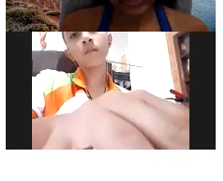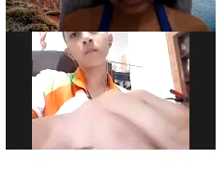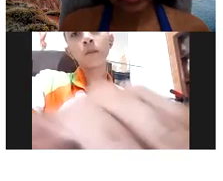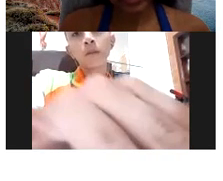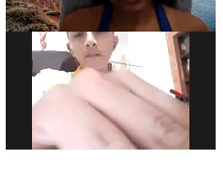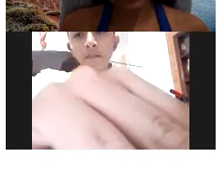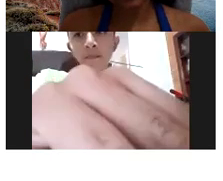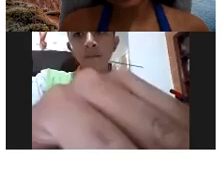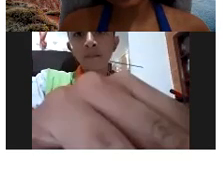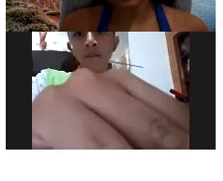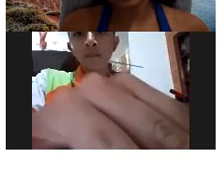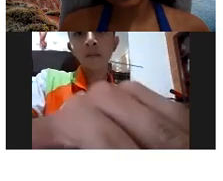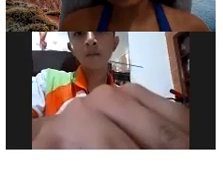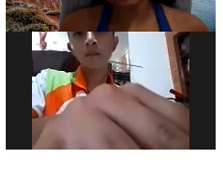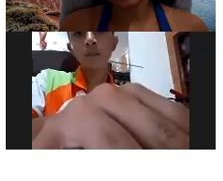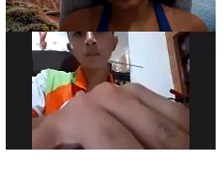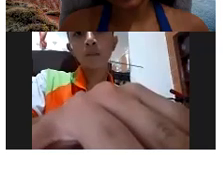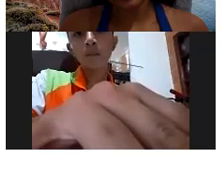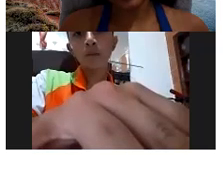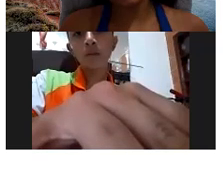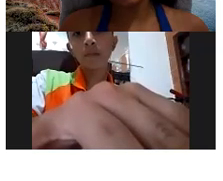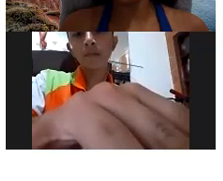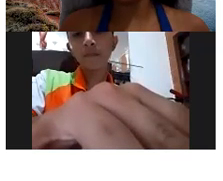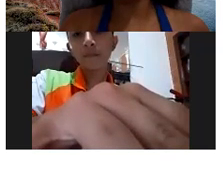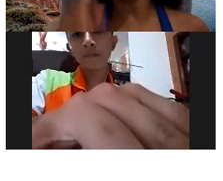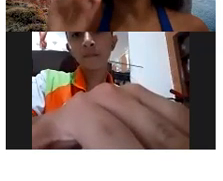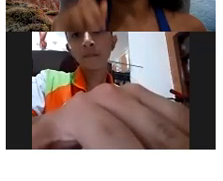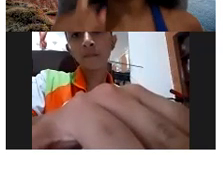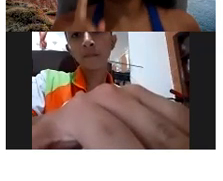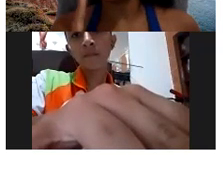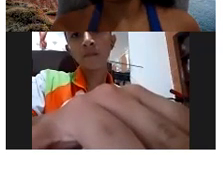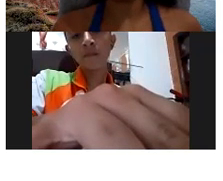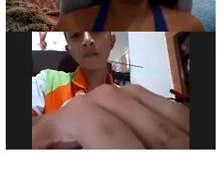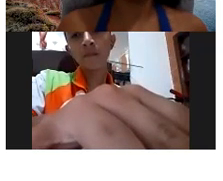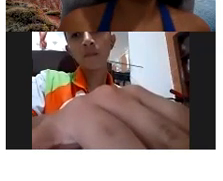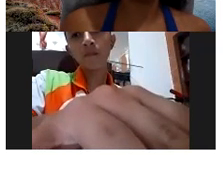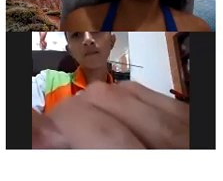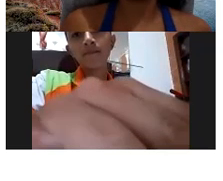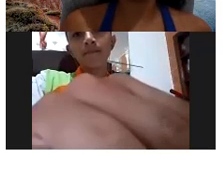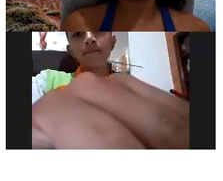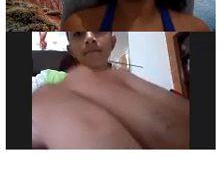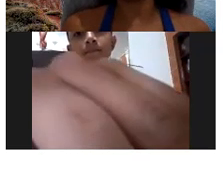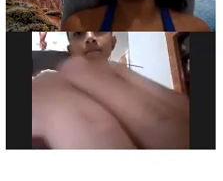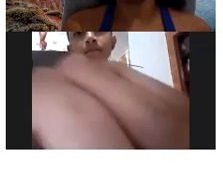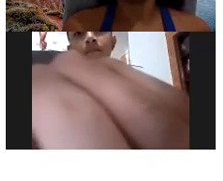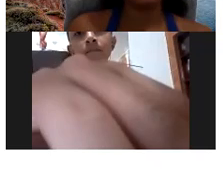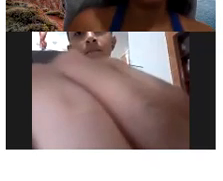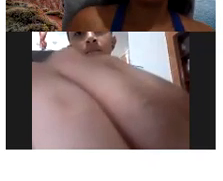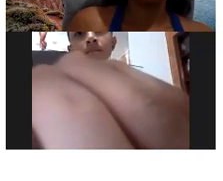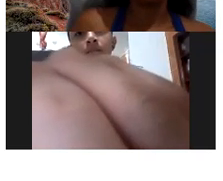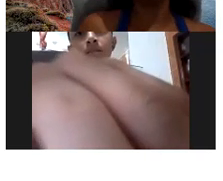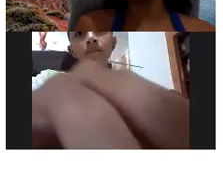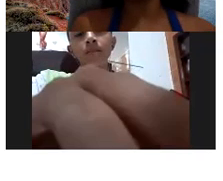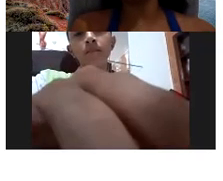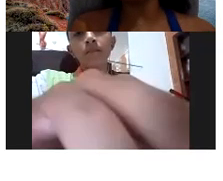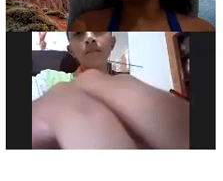vejo se vocês entende o que aconteceu aqui aqui só teve uma troca Tá certo alguém alguém disse pare ou